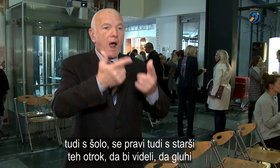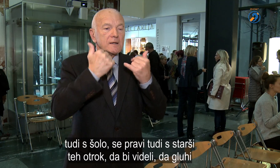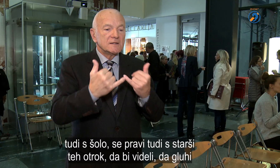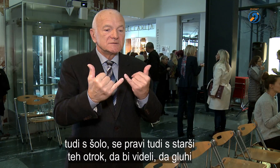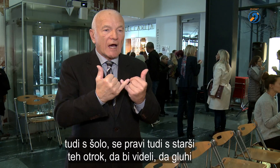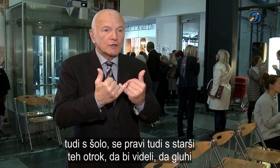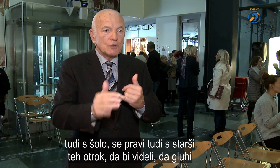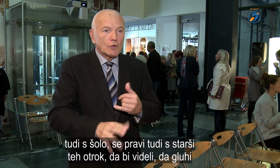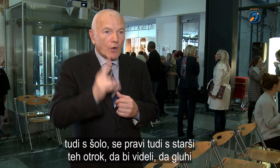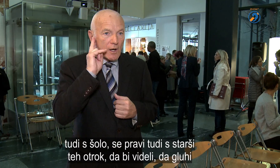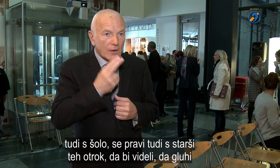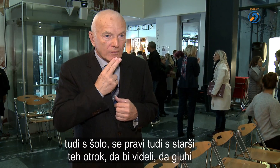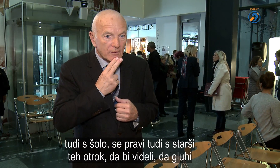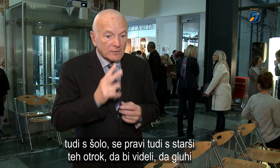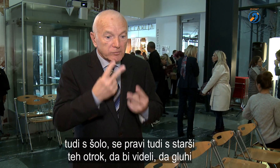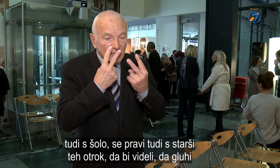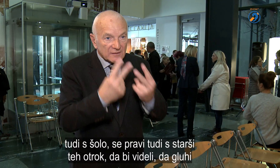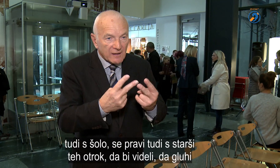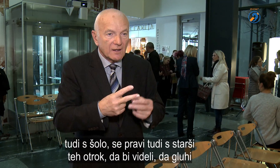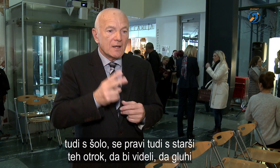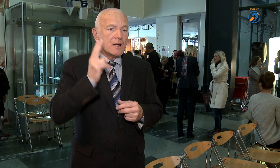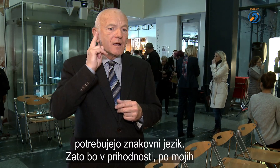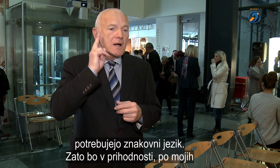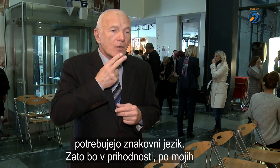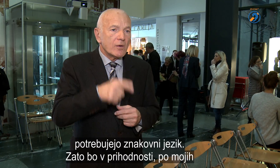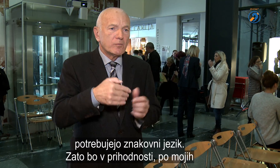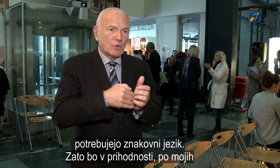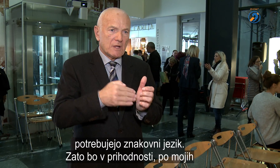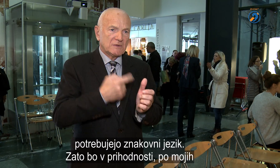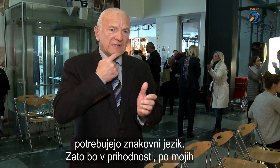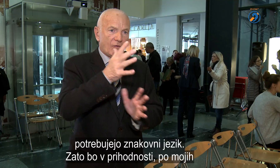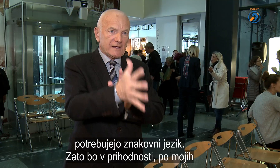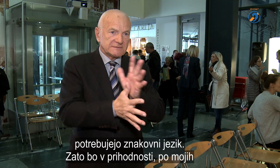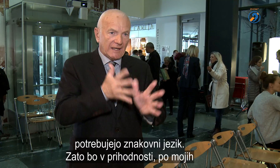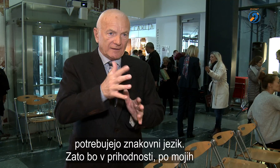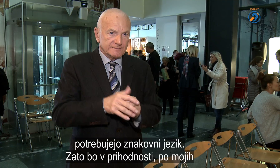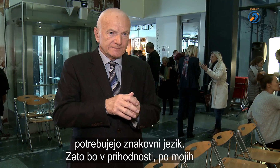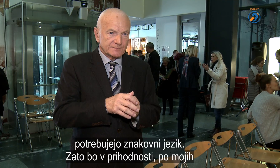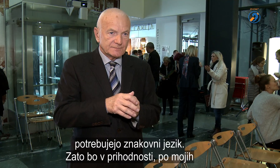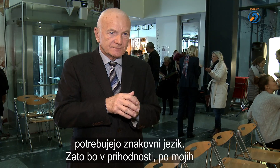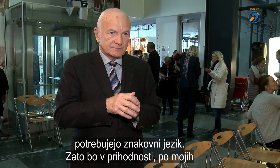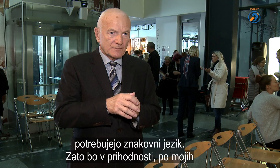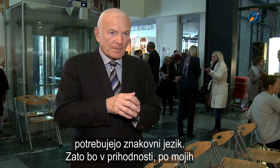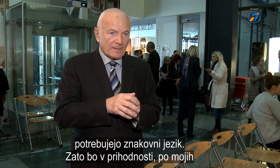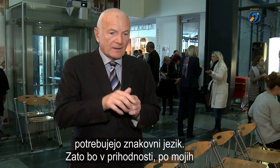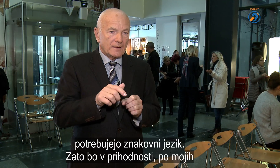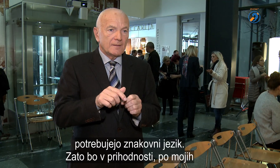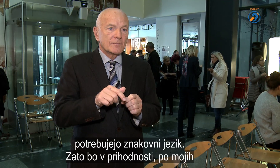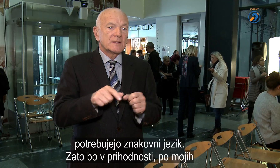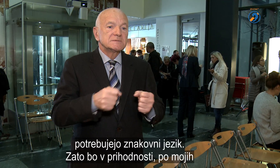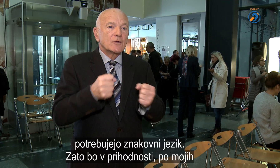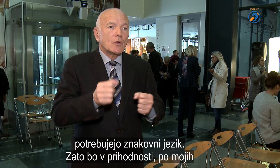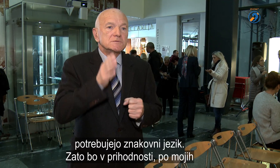in se povezujemo tudi šolo, se pravi tudi starši gluhih otrok, da bi videli, da gluhi potrebujejo znakovni jezik.